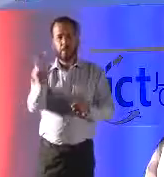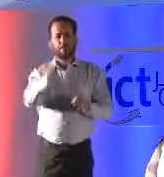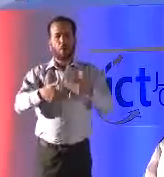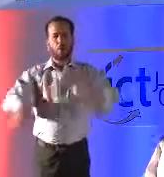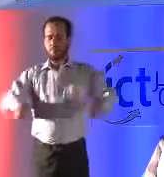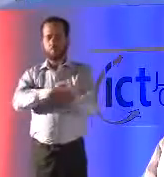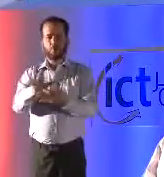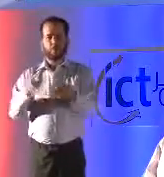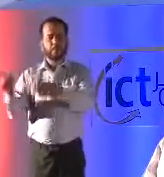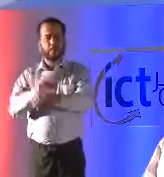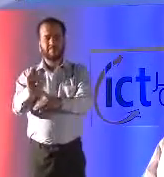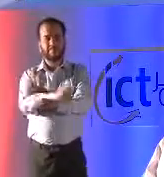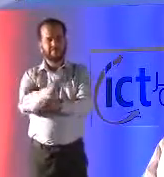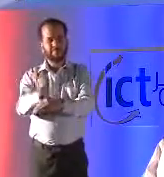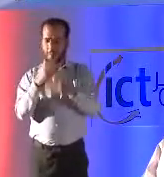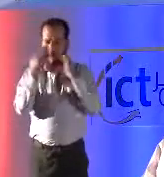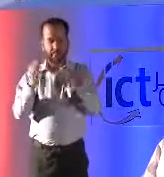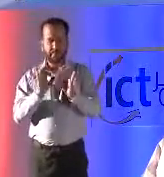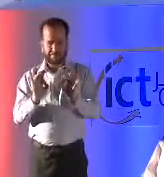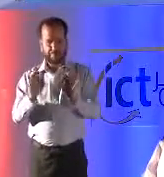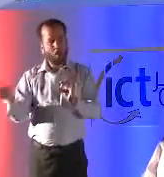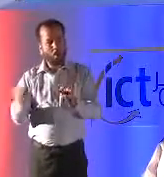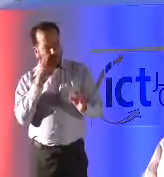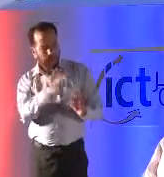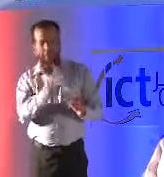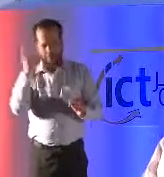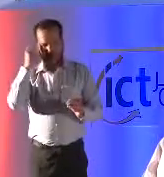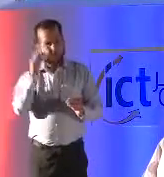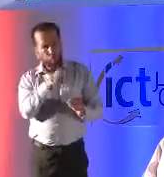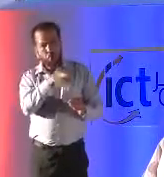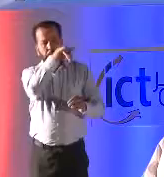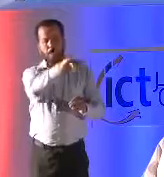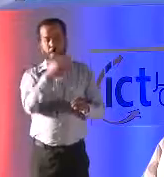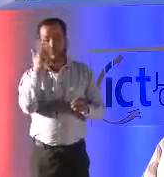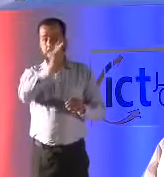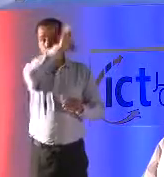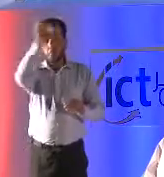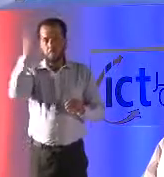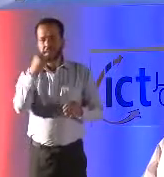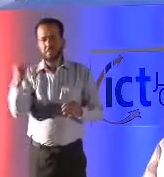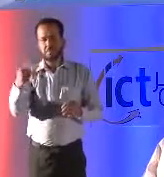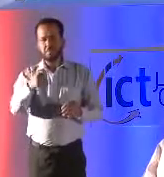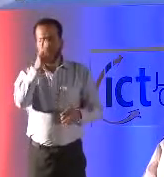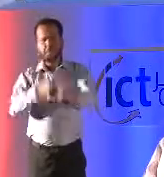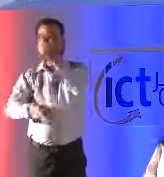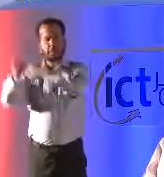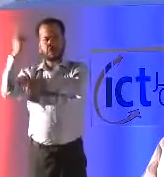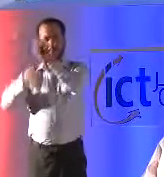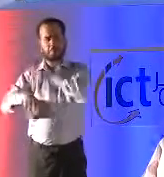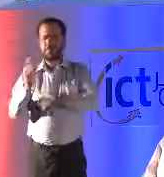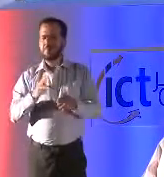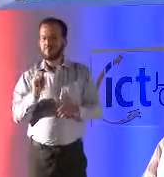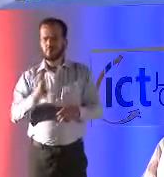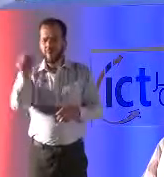الإعاقة وإمكانيتهم لاستخدام التكنولوجيا المساعدة. ولكن في الغرب لعشرات من السنين كان